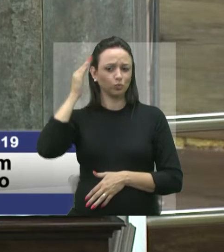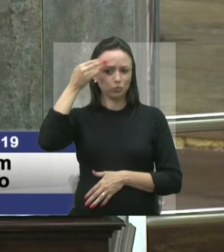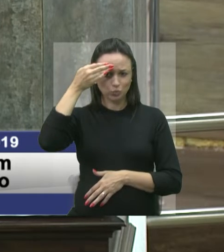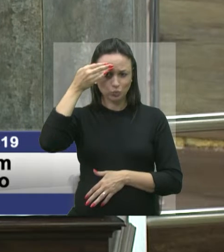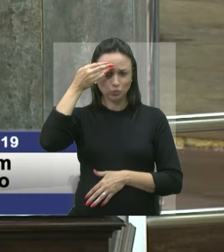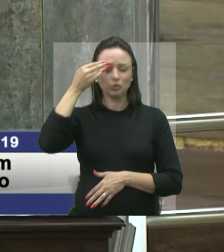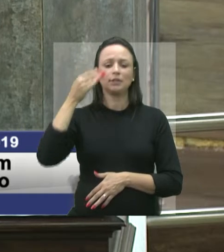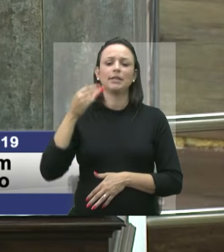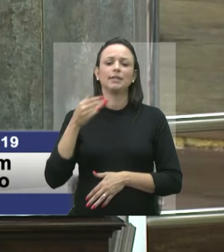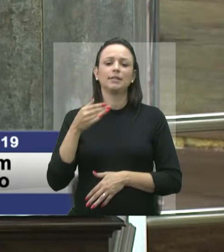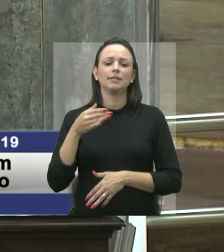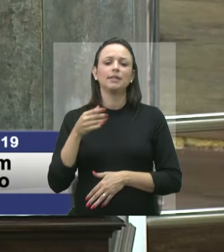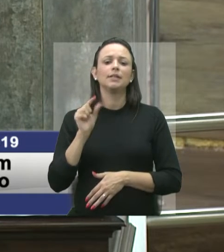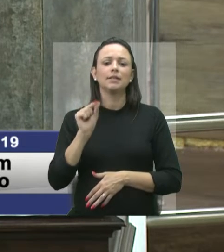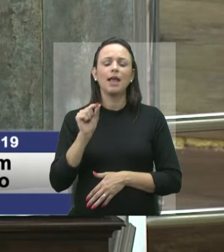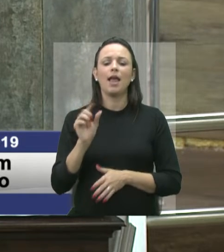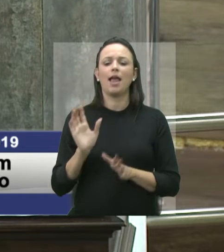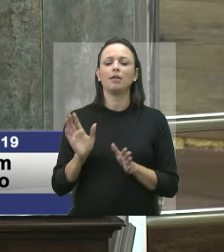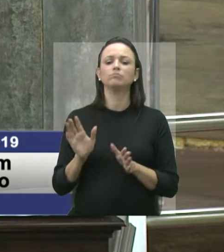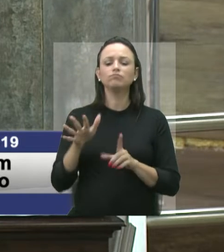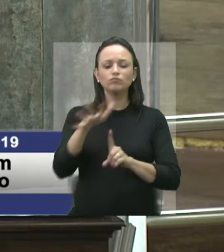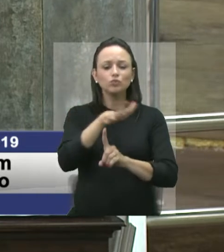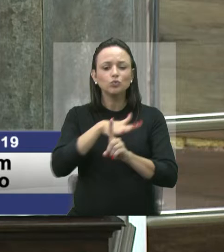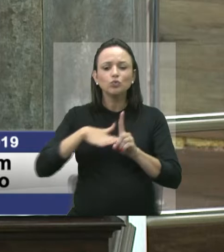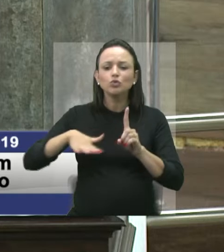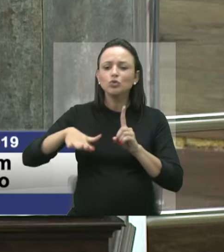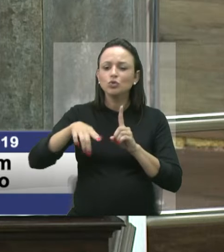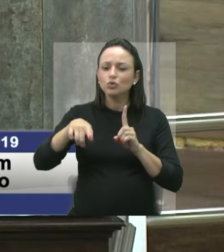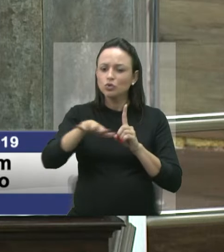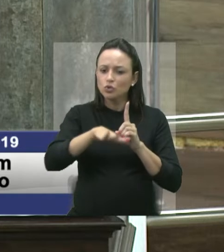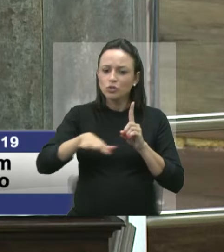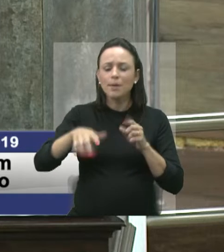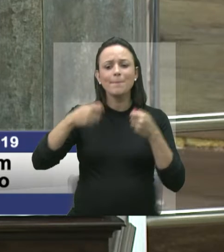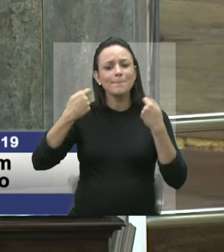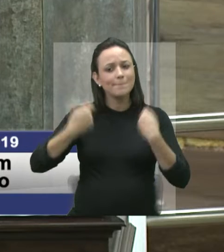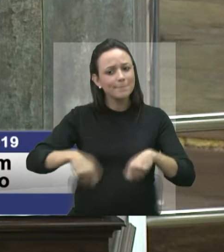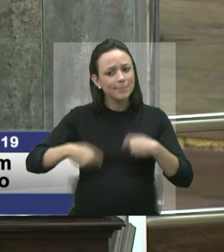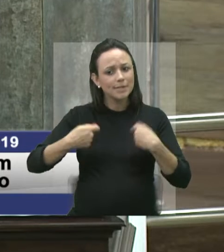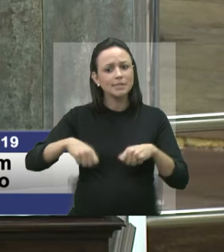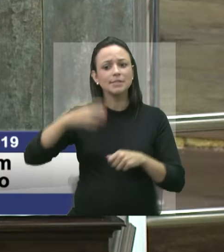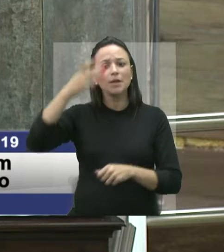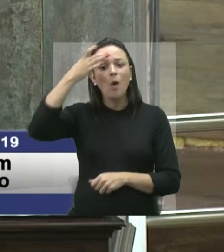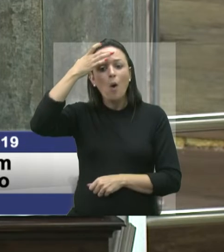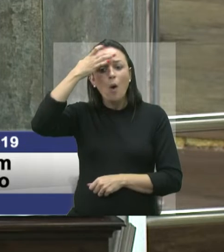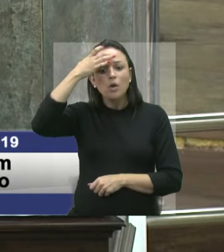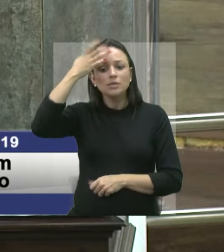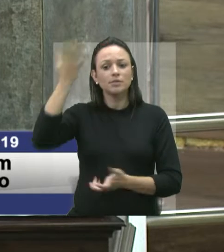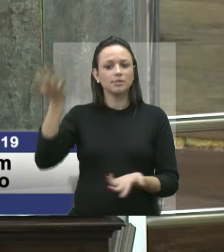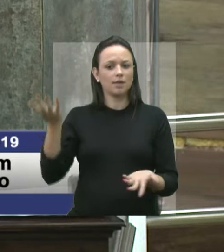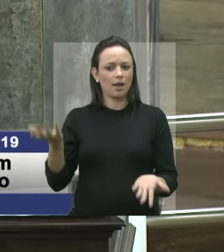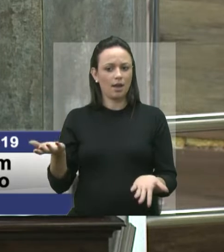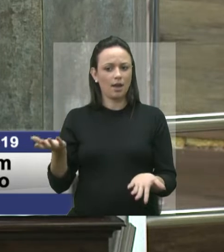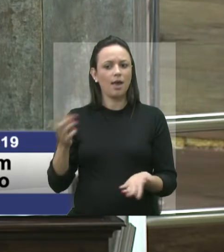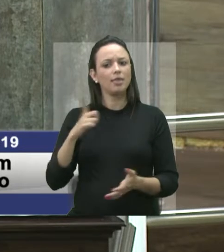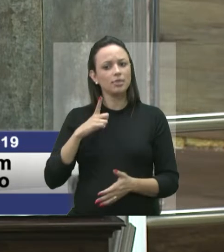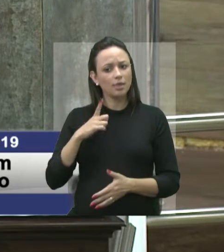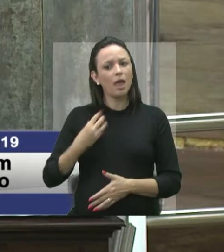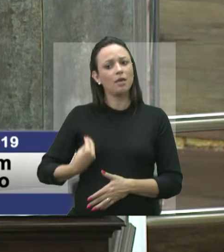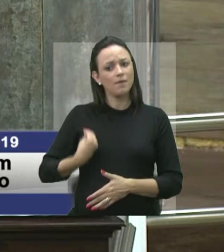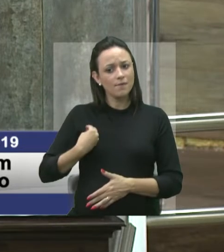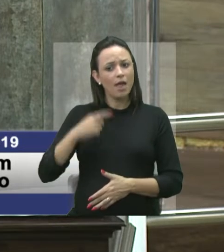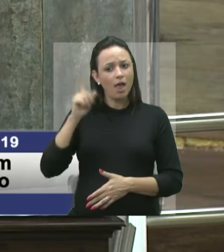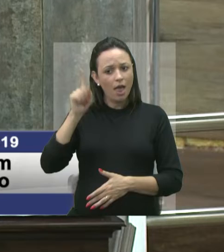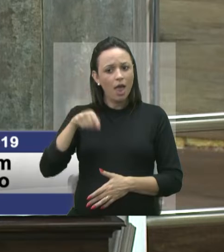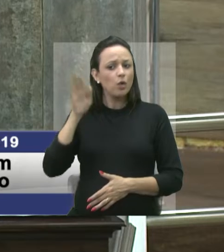consideram que a sociedade precisa se conscientizar da existência dessa deficiência,